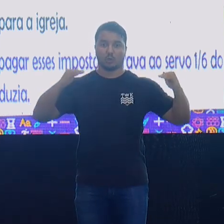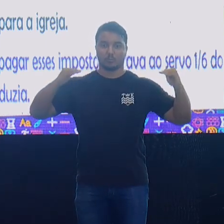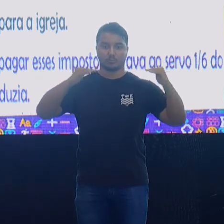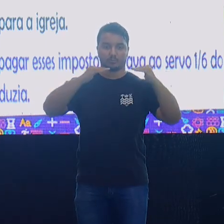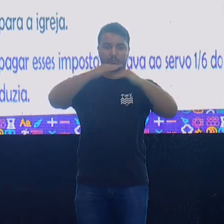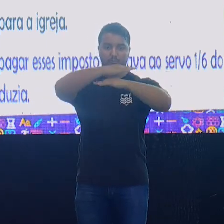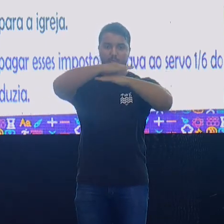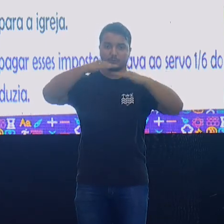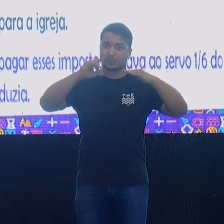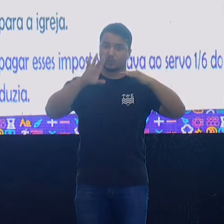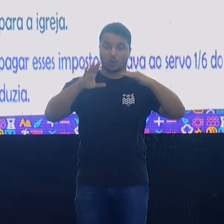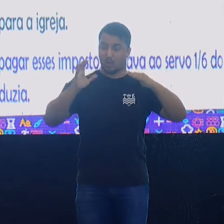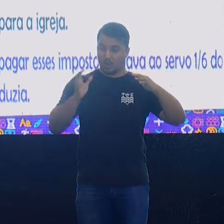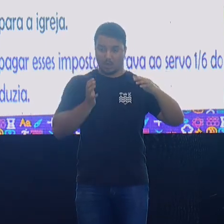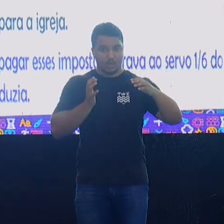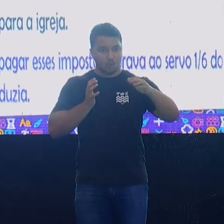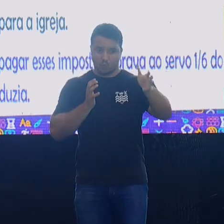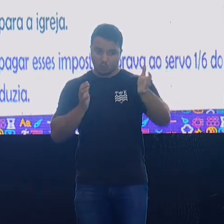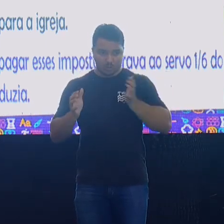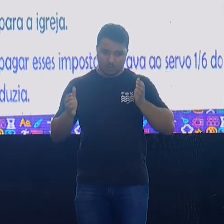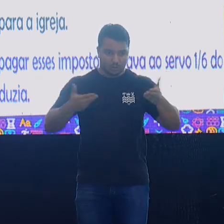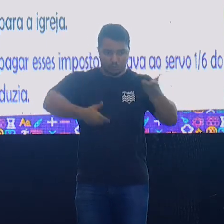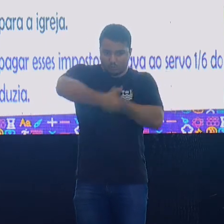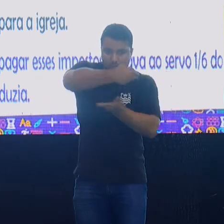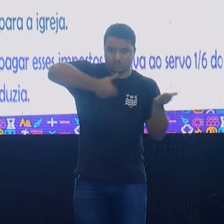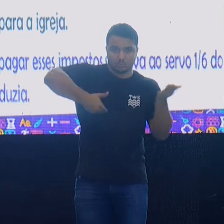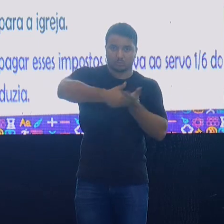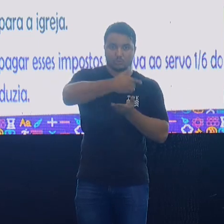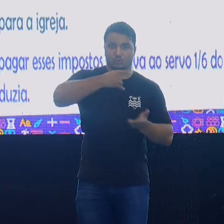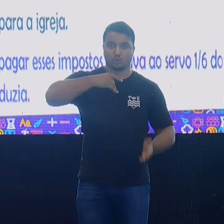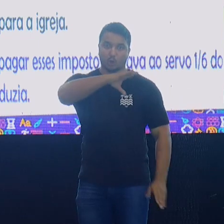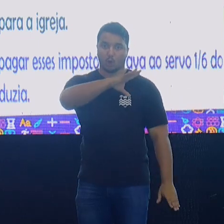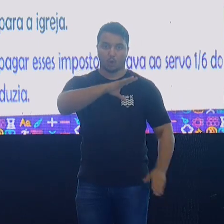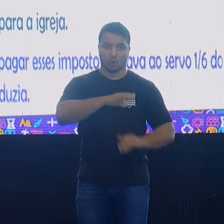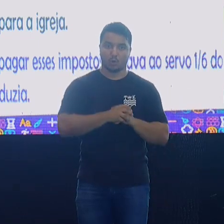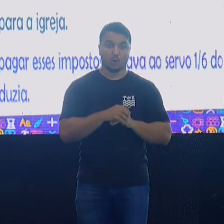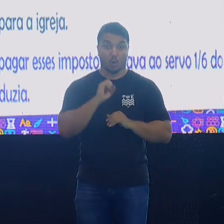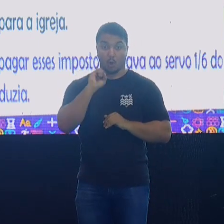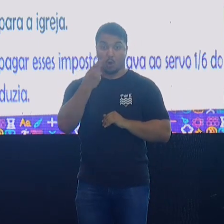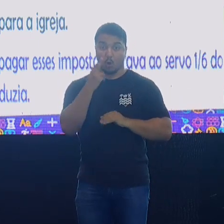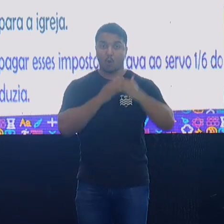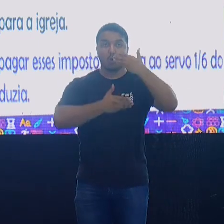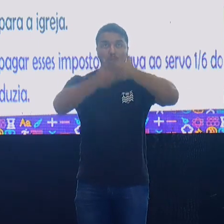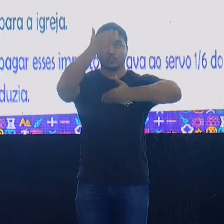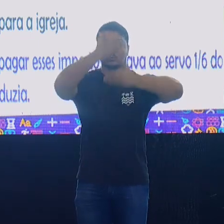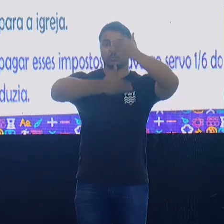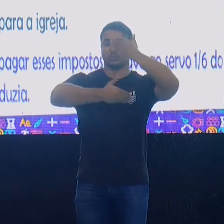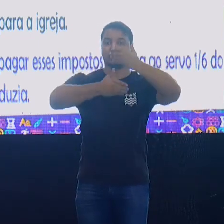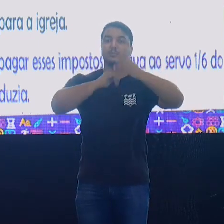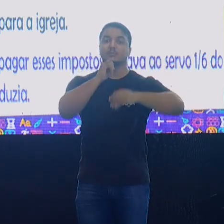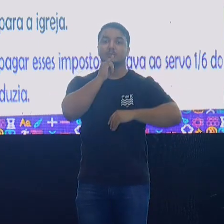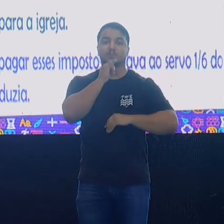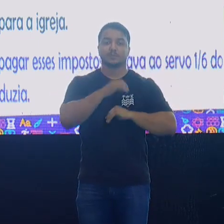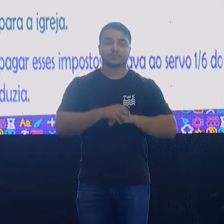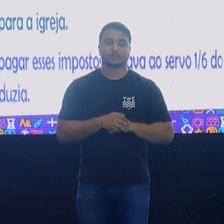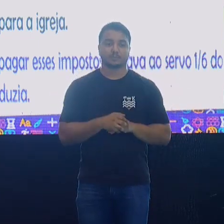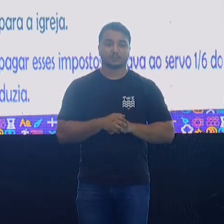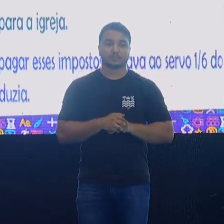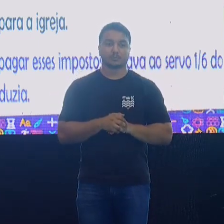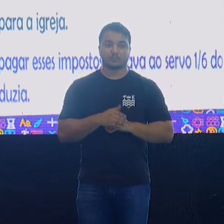horizontais, ou relações verticais. Relações